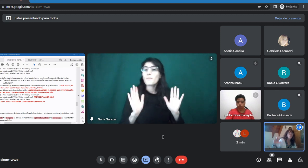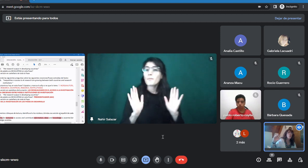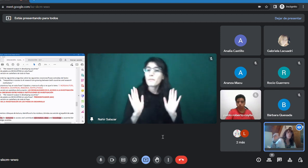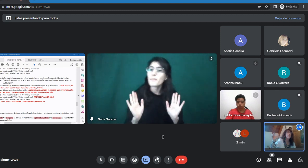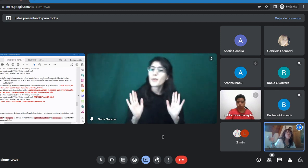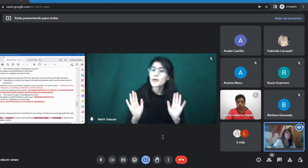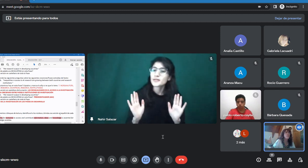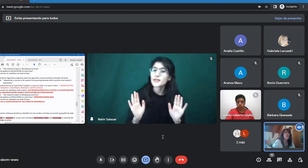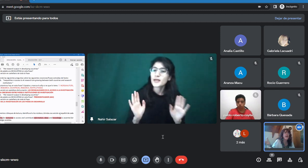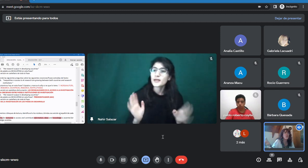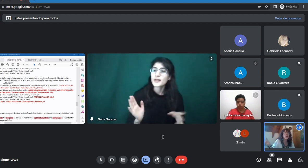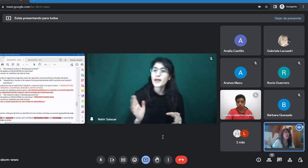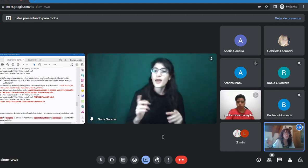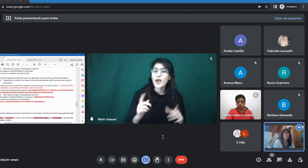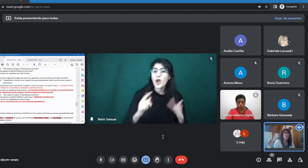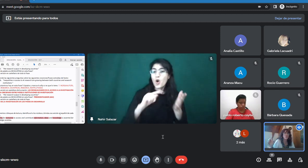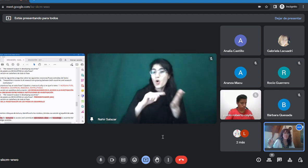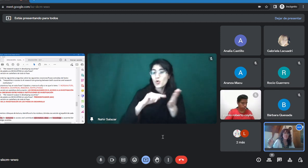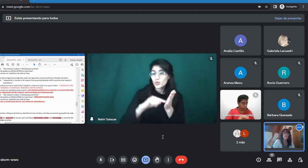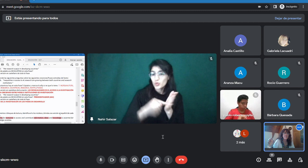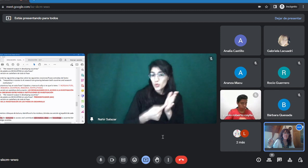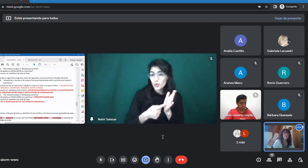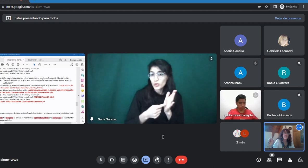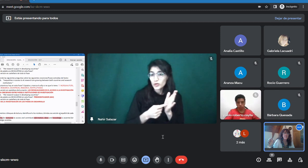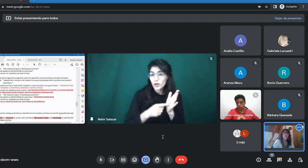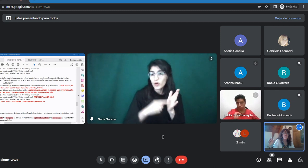tengan un premodificador en común.